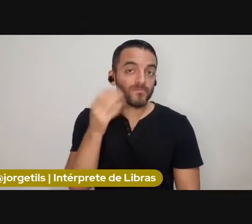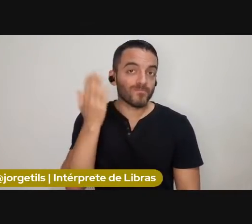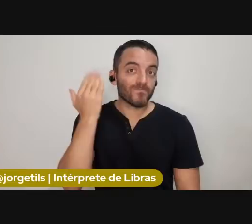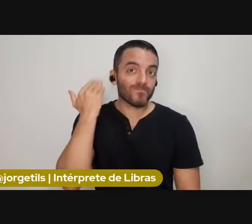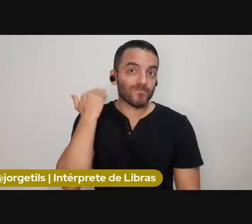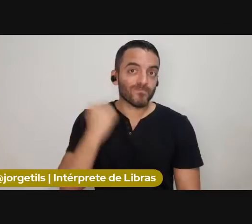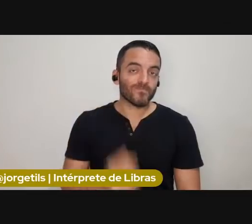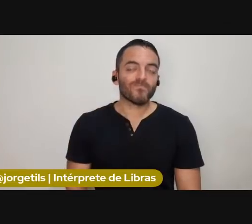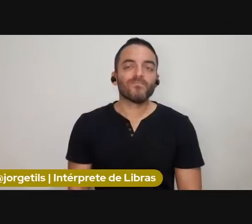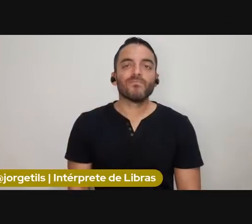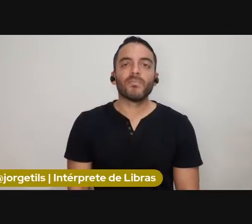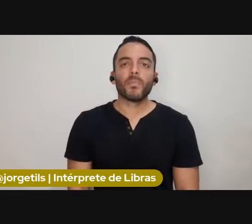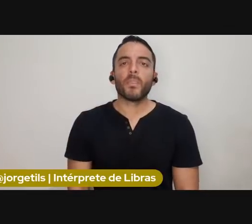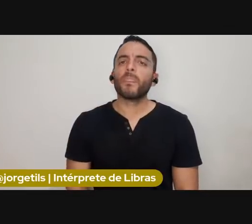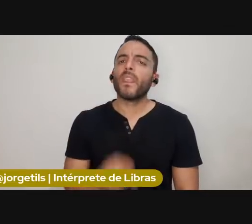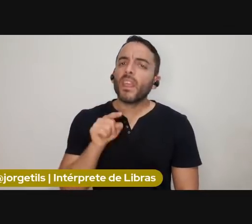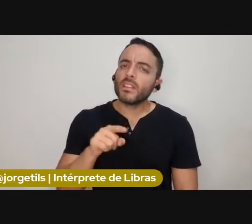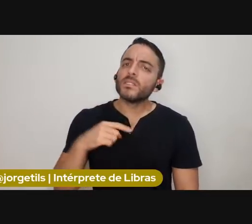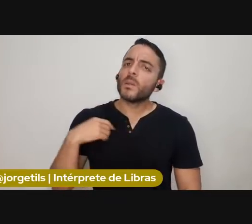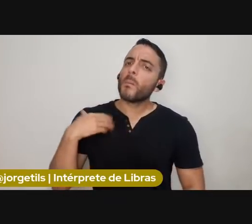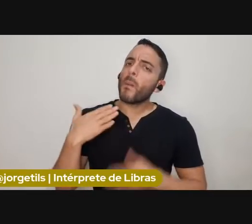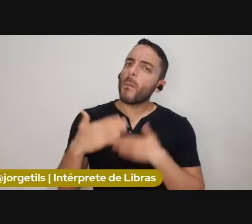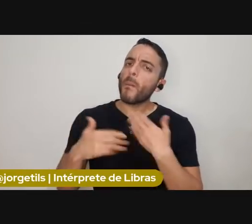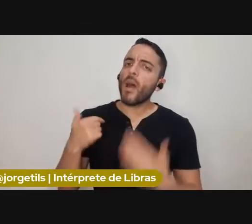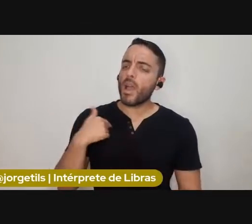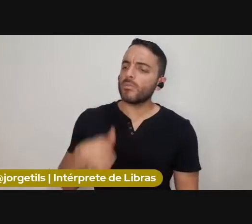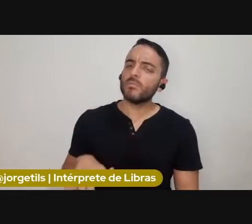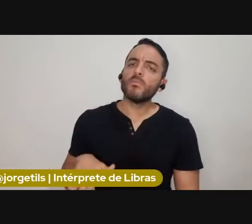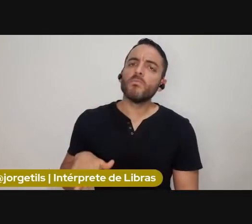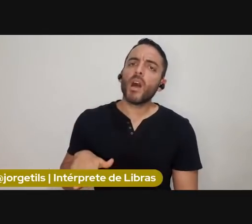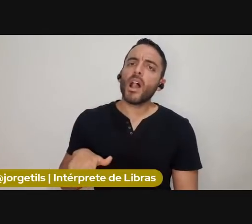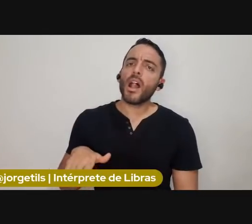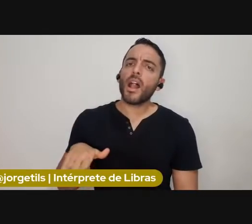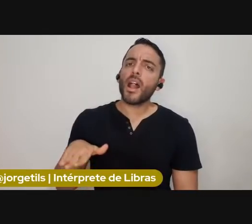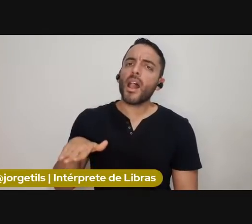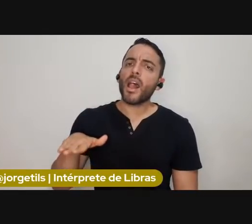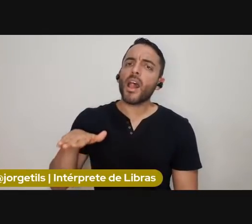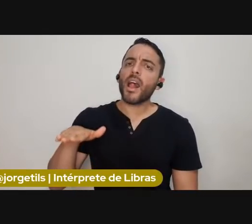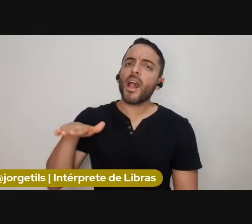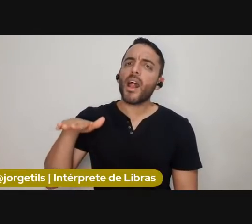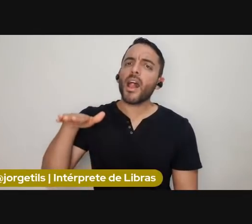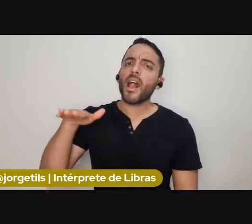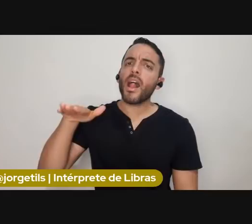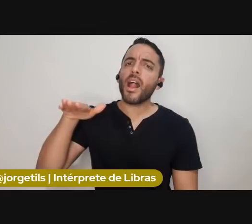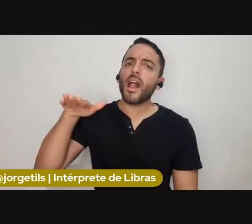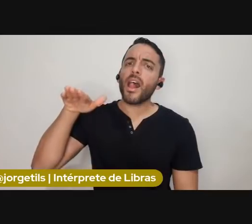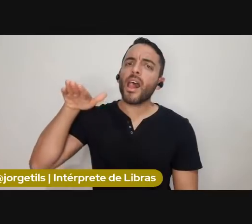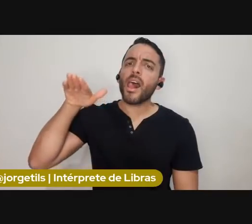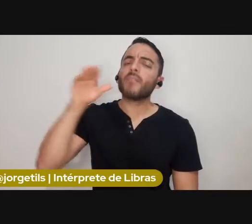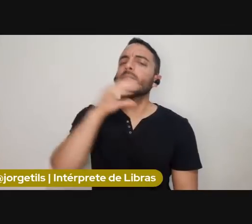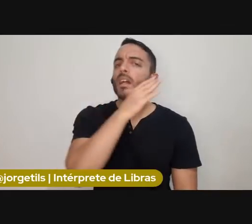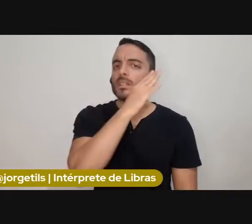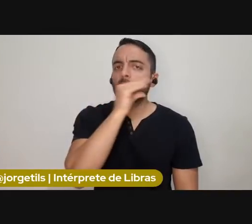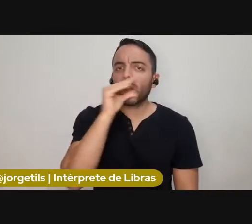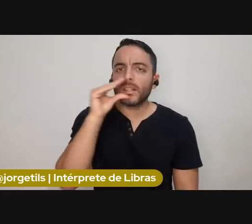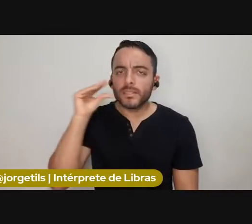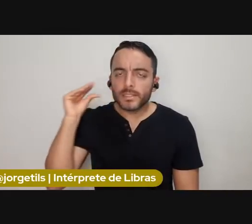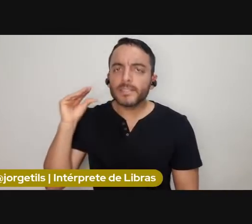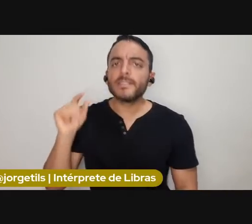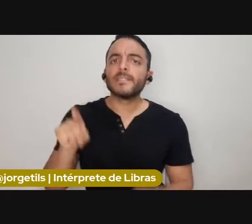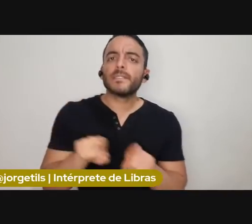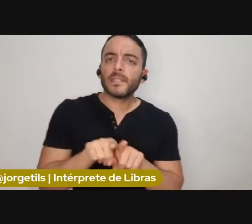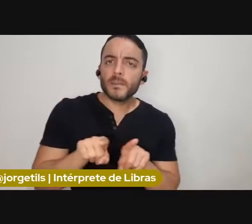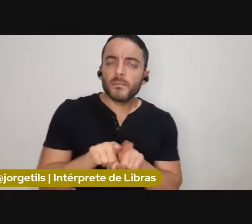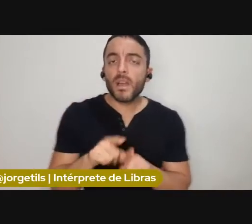E isso foi me acompanhando ao longo da vida. Na adolescência também, já na vida